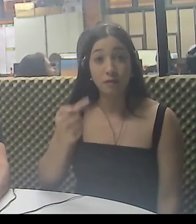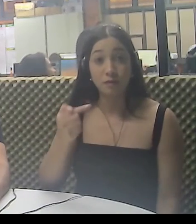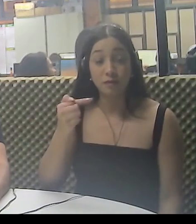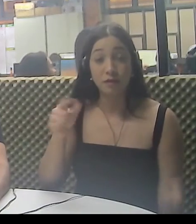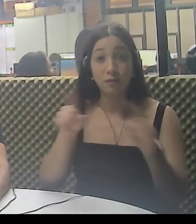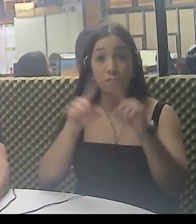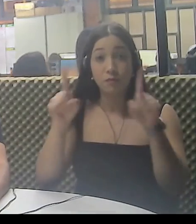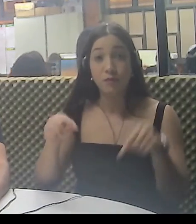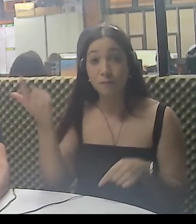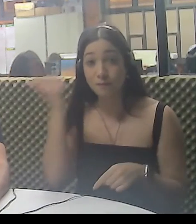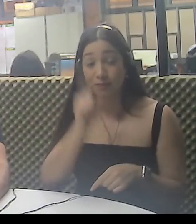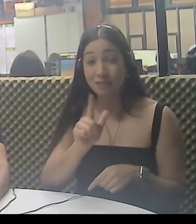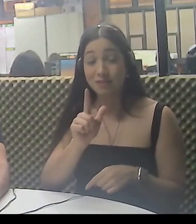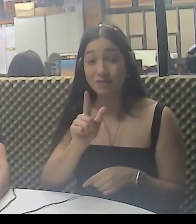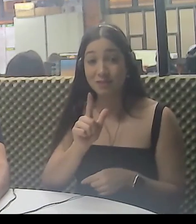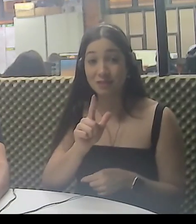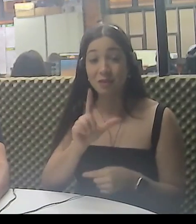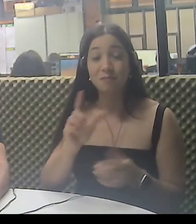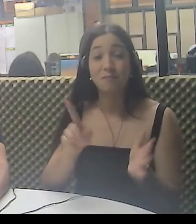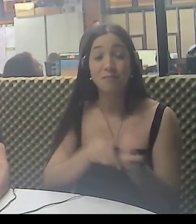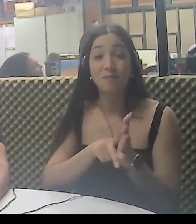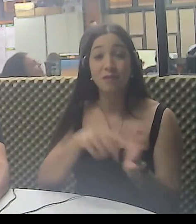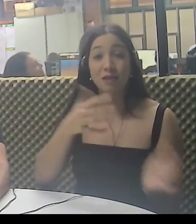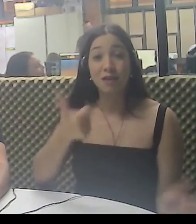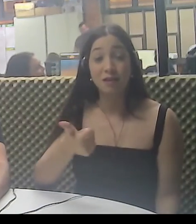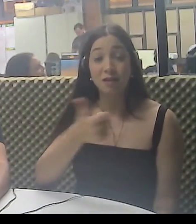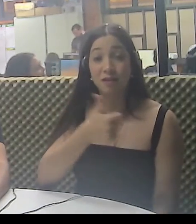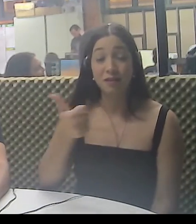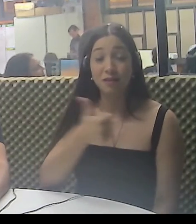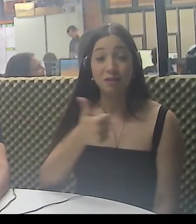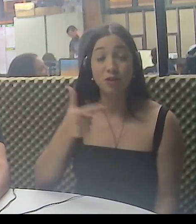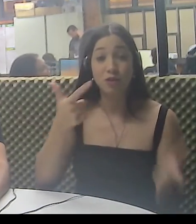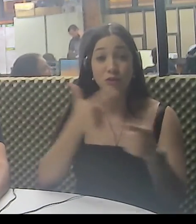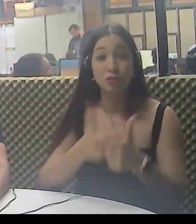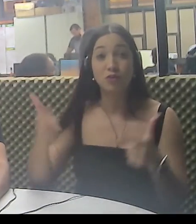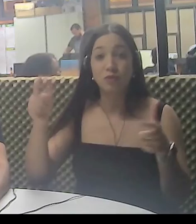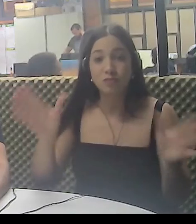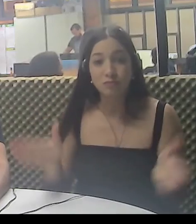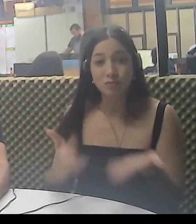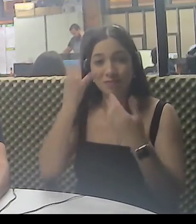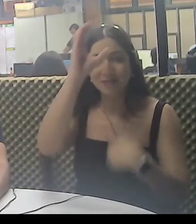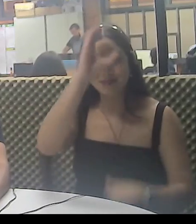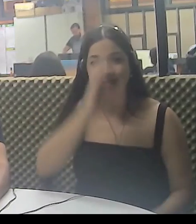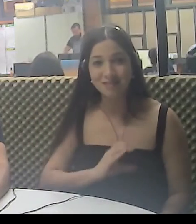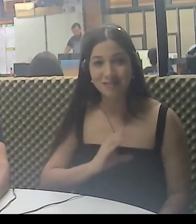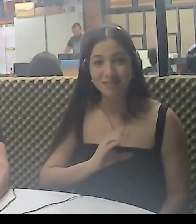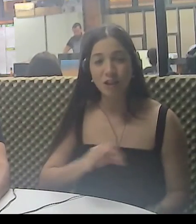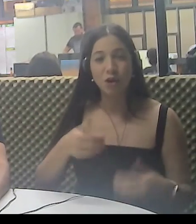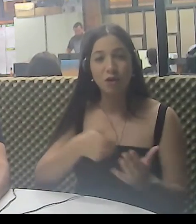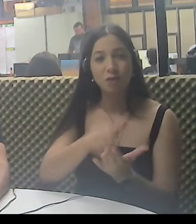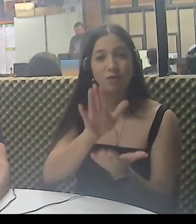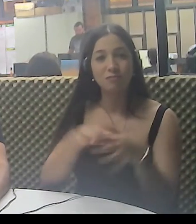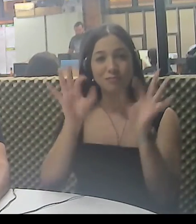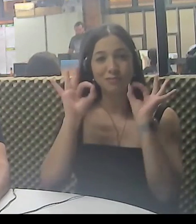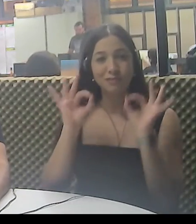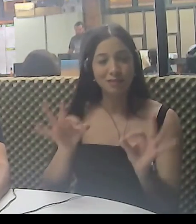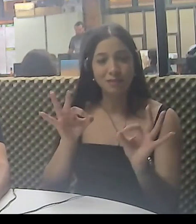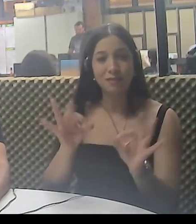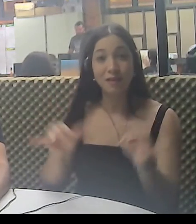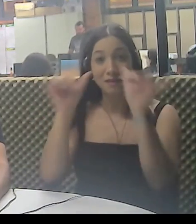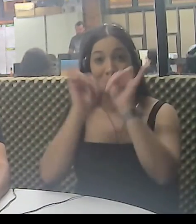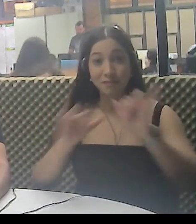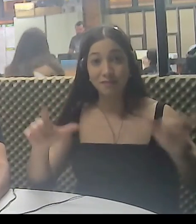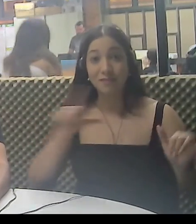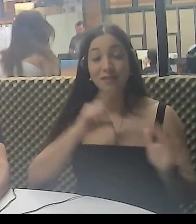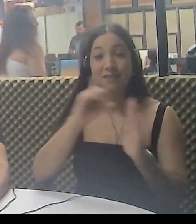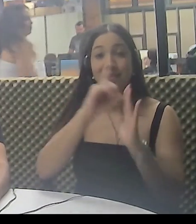contribuintes que foram contemplados no 11º sorteio do Programa de Estímulo à Cidadania, o Nota Certa. A publicação consta